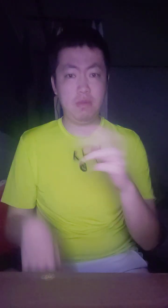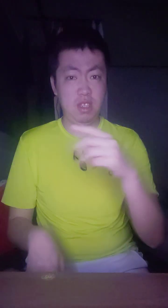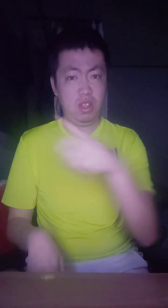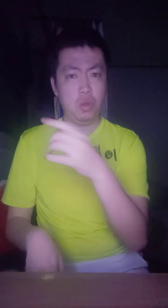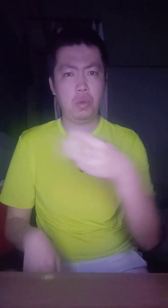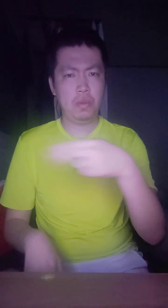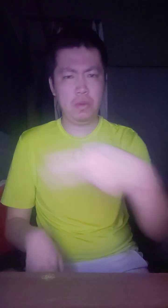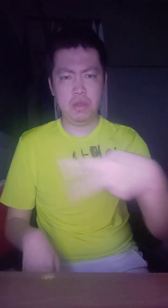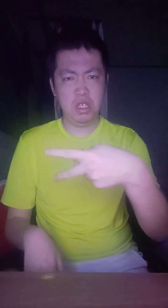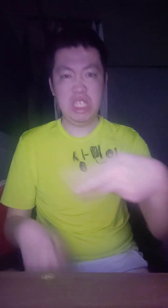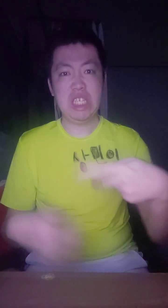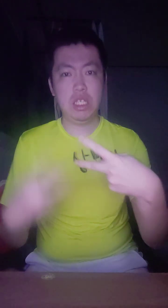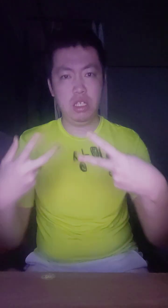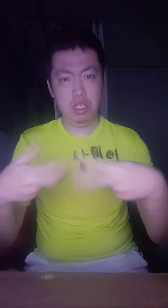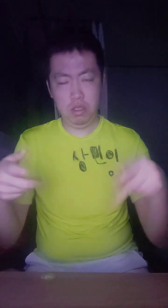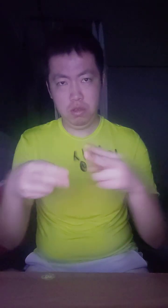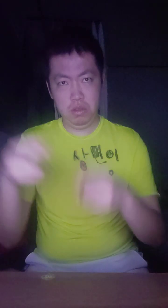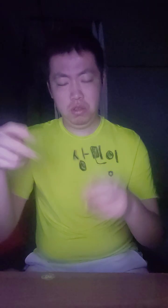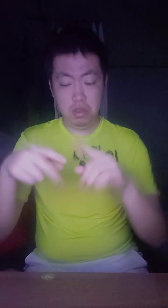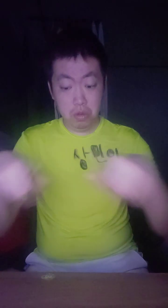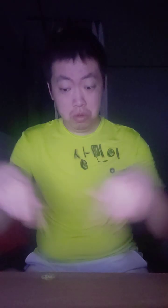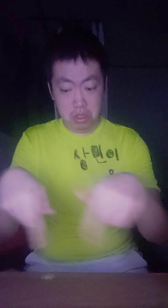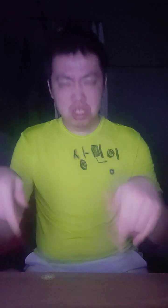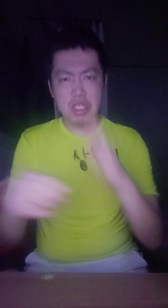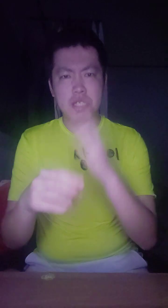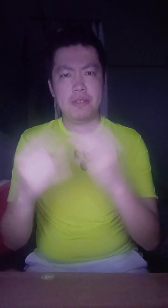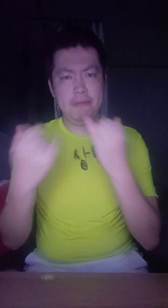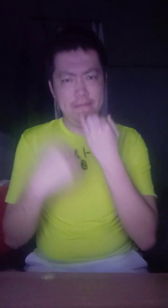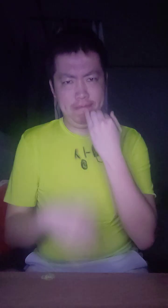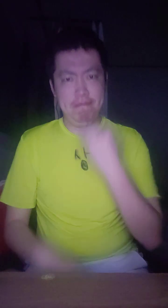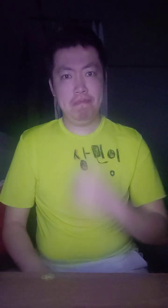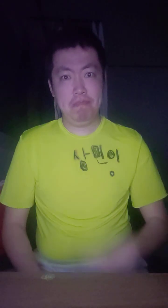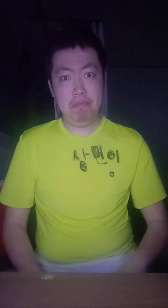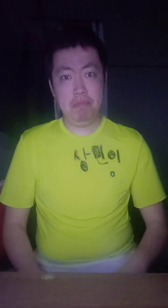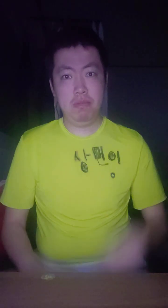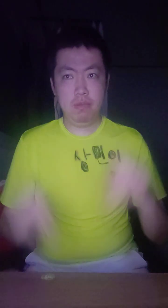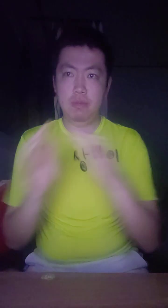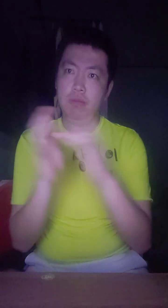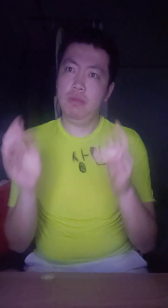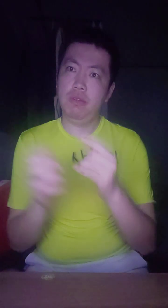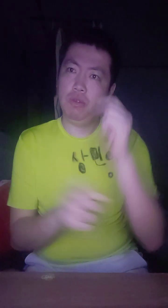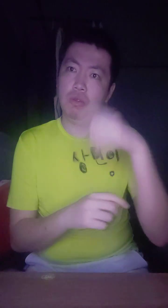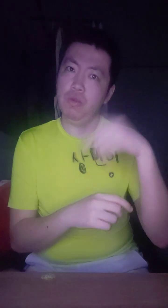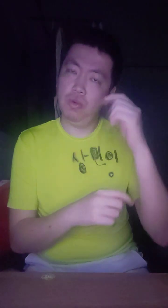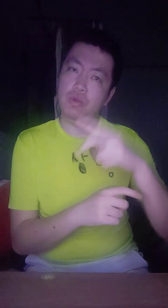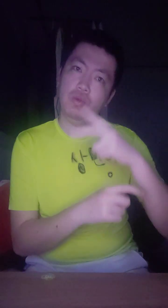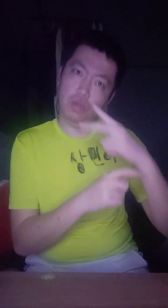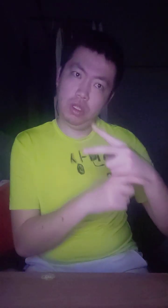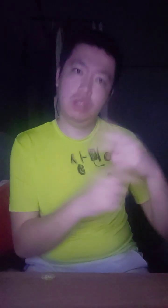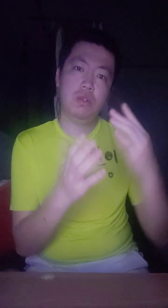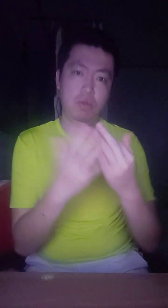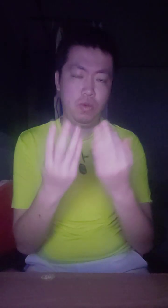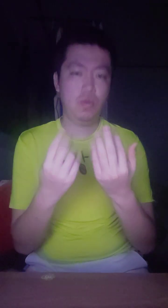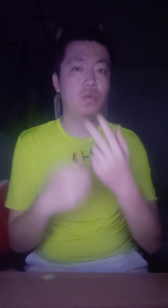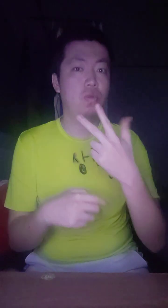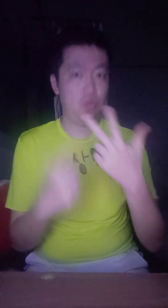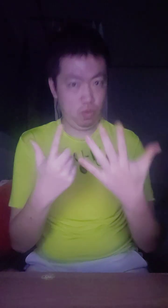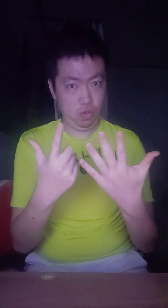전기 공급 시설의 차단기와 계량기 탓입니다. 이들 아파트는 각각 1992년과 1997년